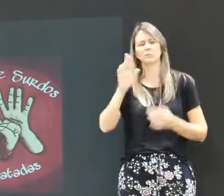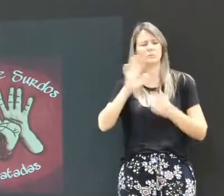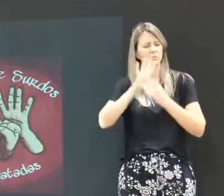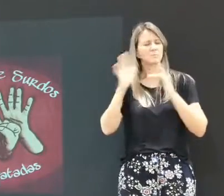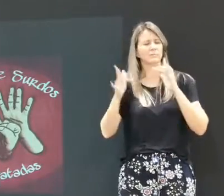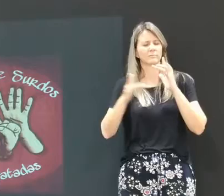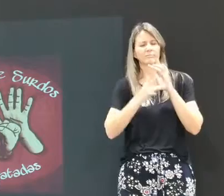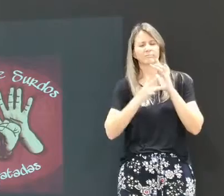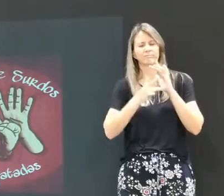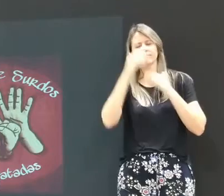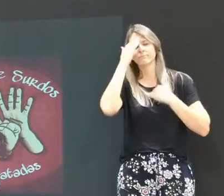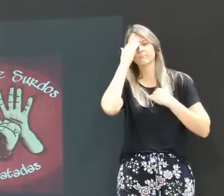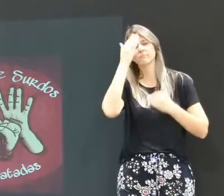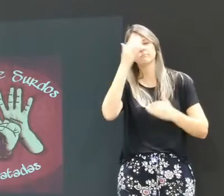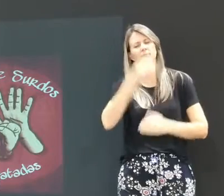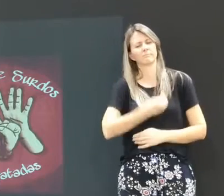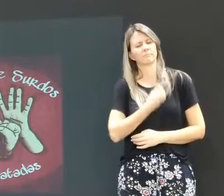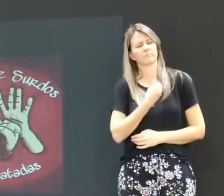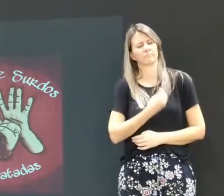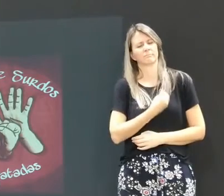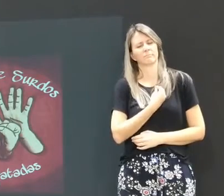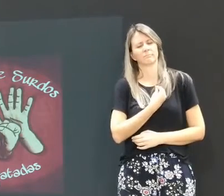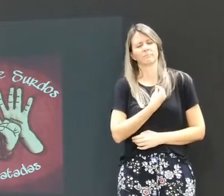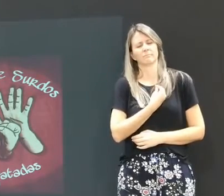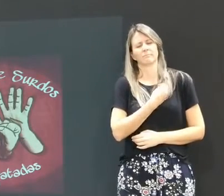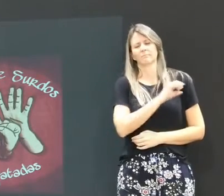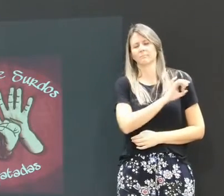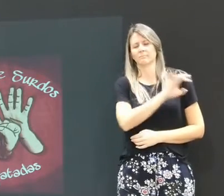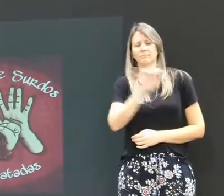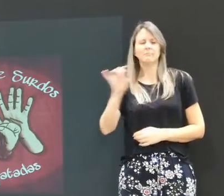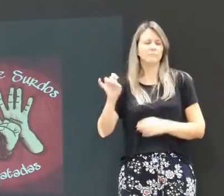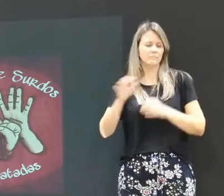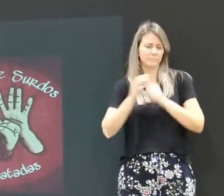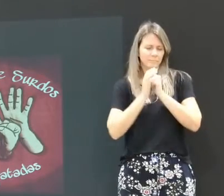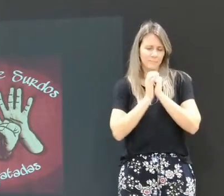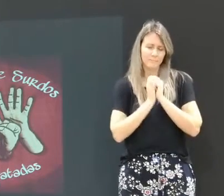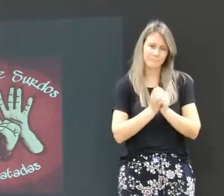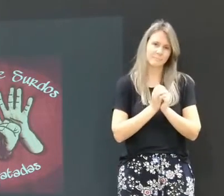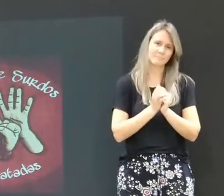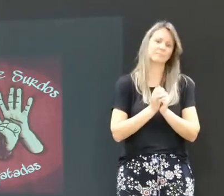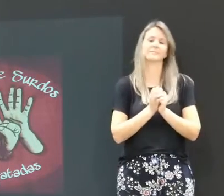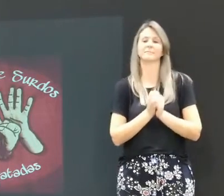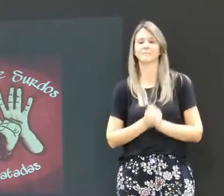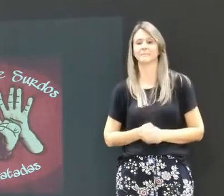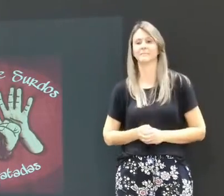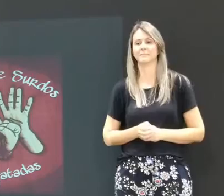do Espírito, em nome de Jesus. Agradeço a Deus pela presença de todos. Amém.